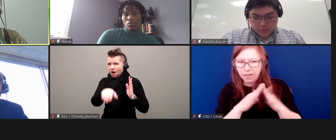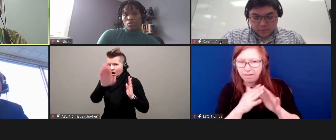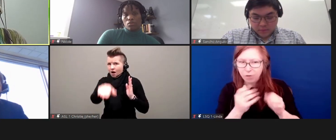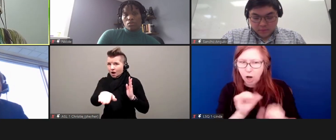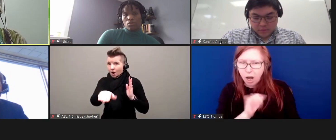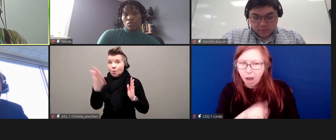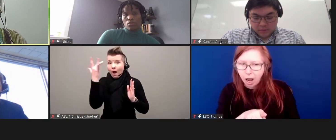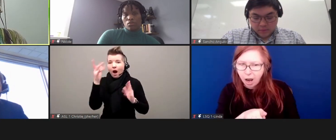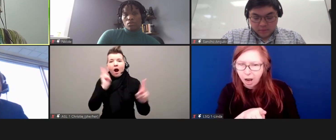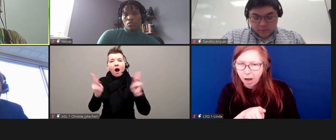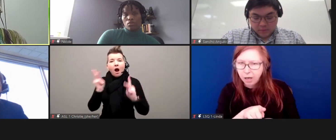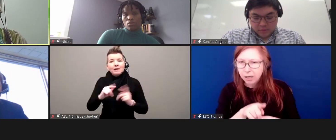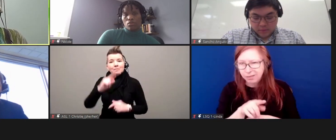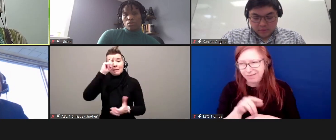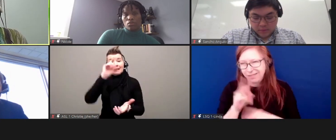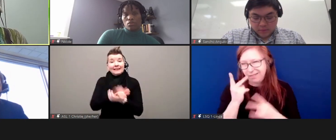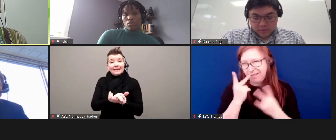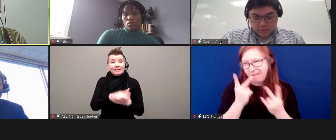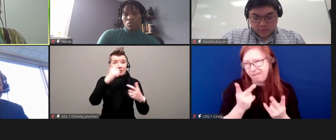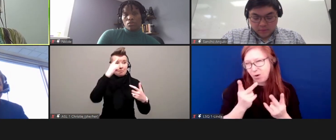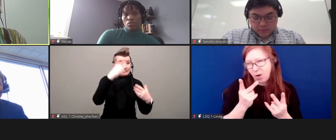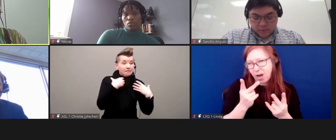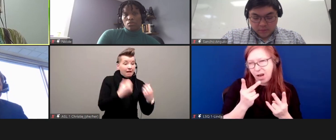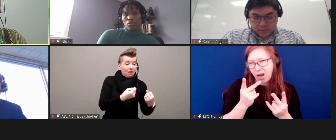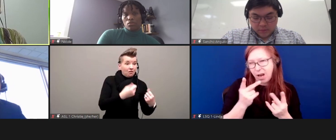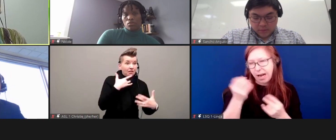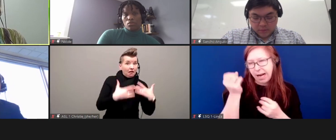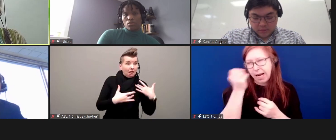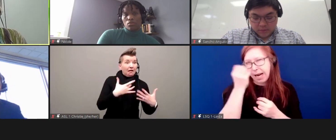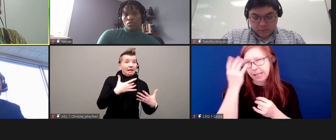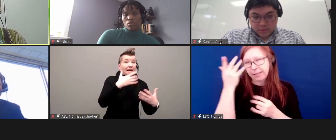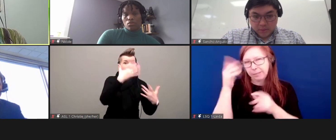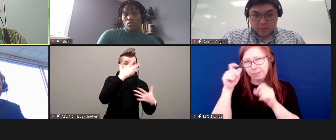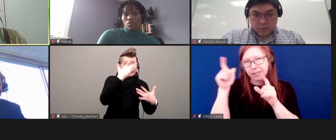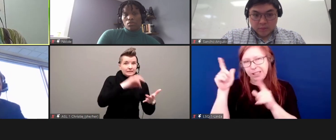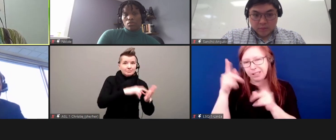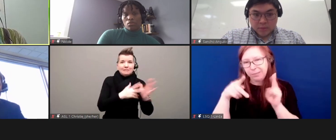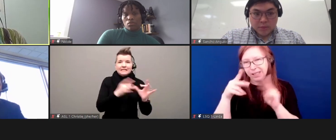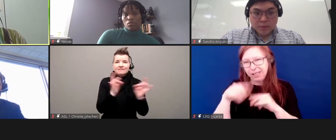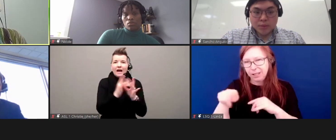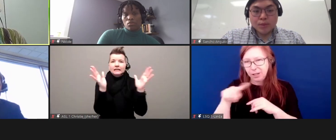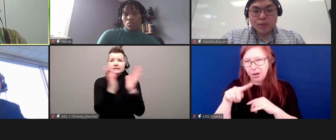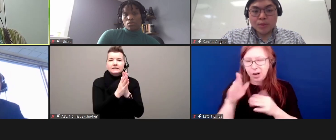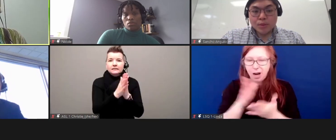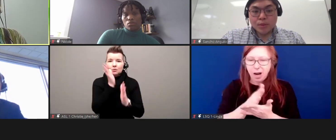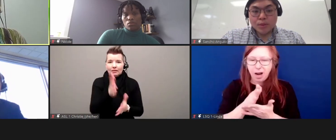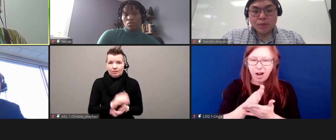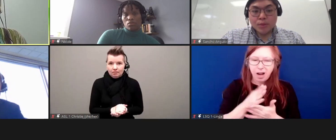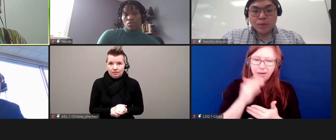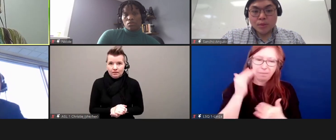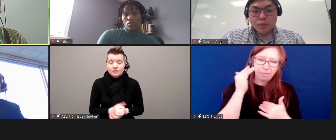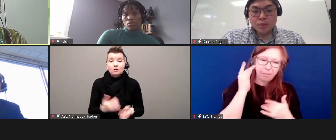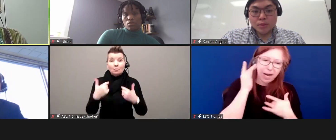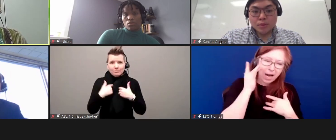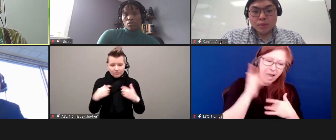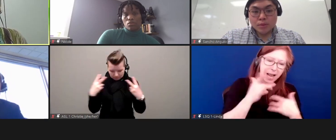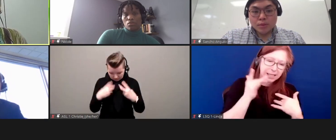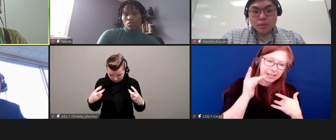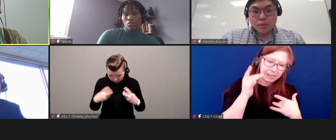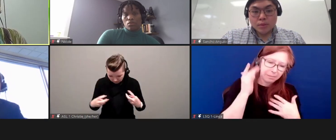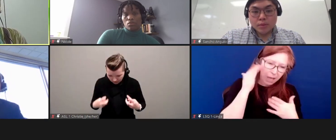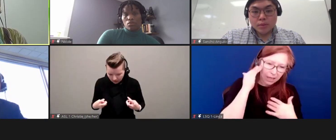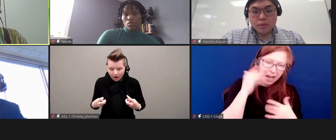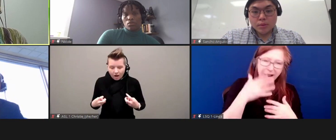on voit ce lien dans l'esprit des gens entre la maladie mentale et la violence. Et moi, je m'auto-stigmatisais.